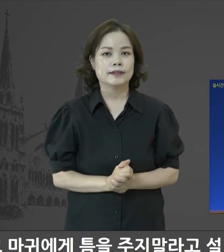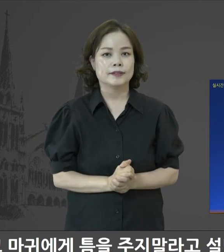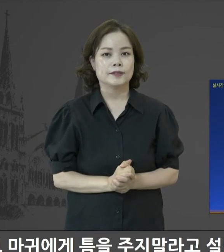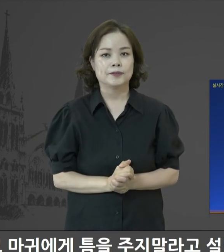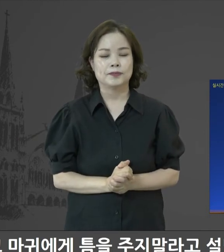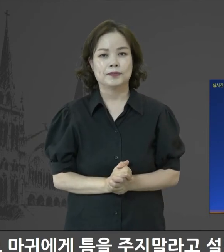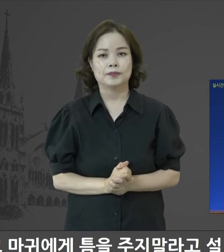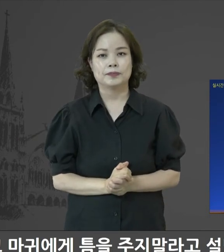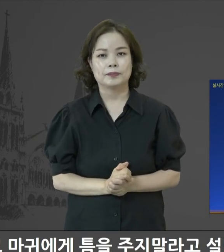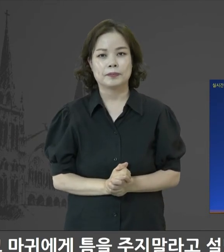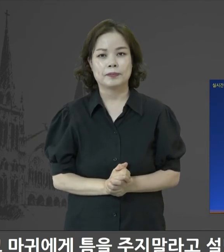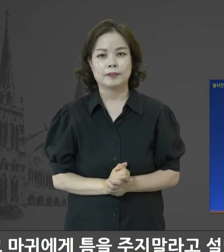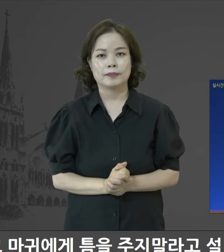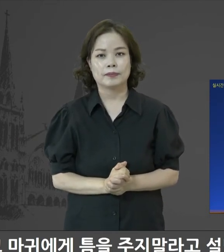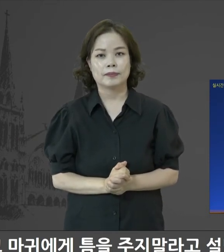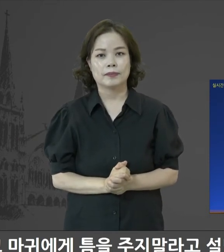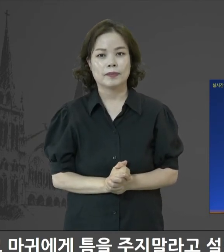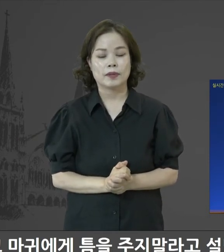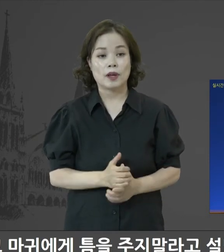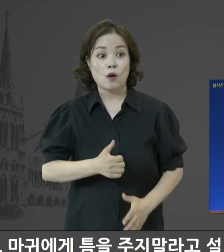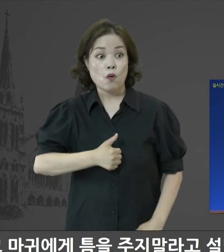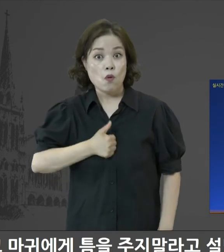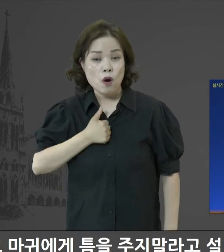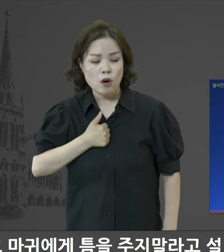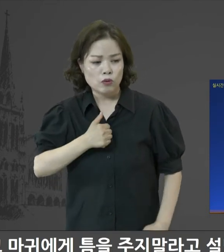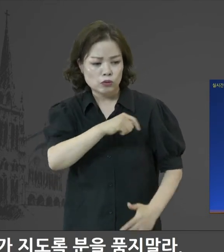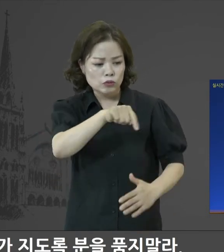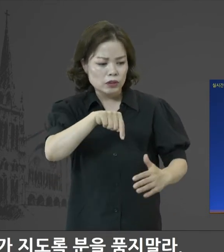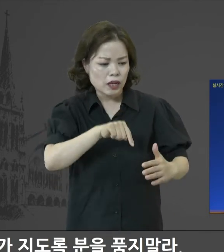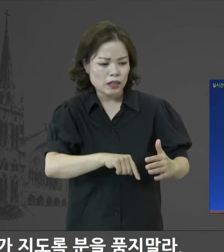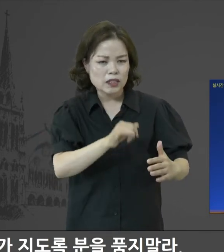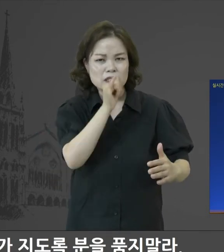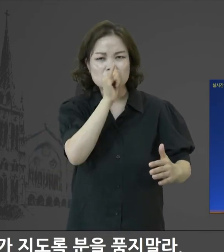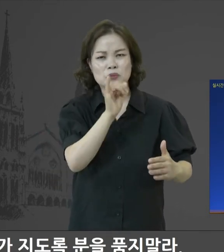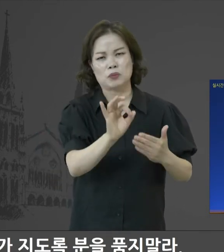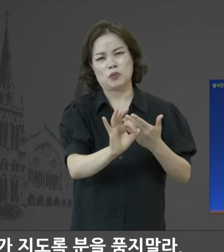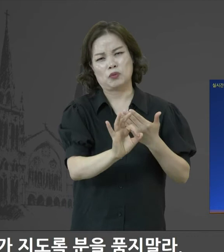말라라고 얘기를 하죠. 분노라는 건 우리 안에 들어오게 되면